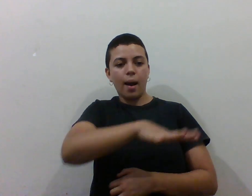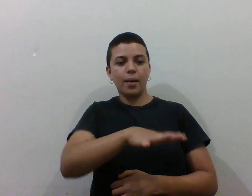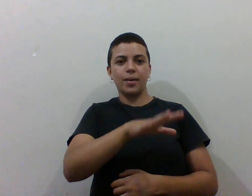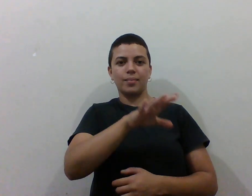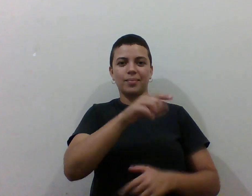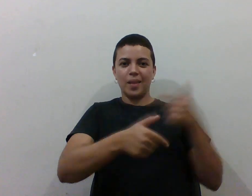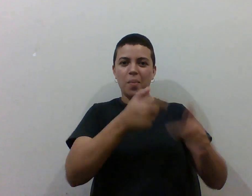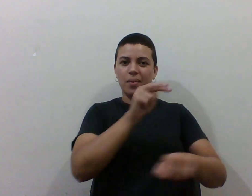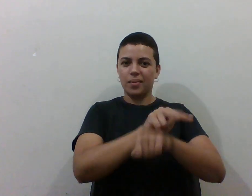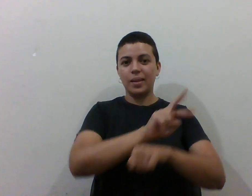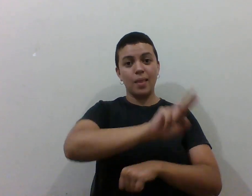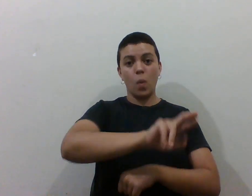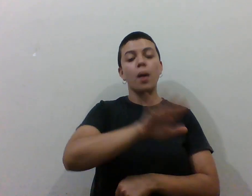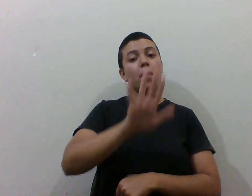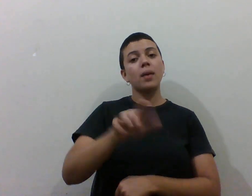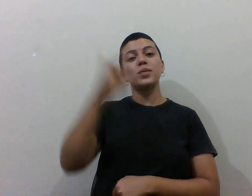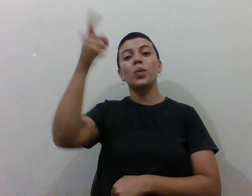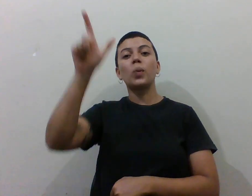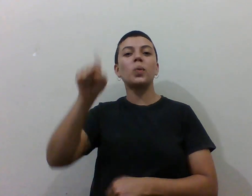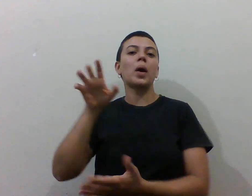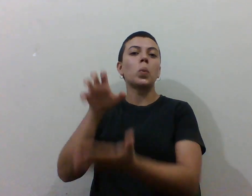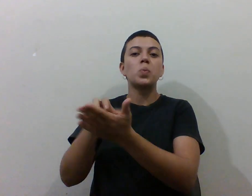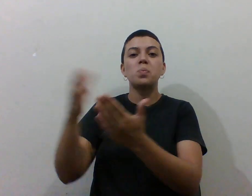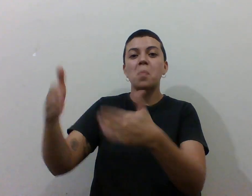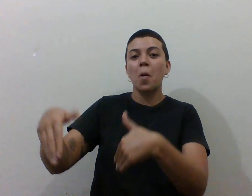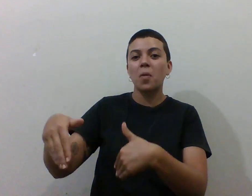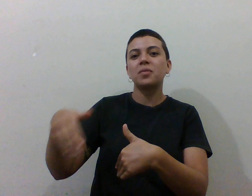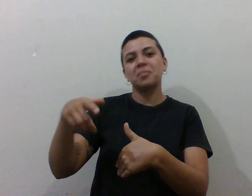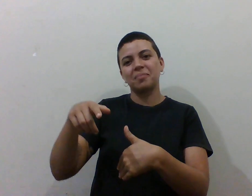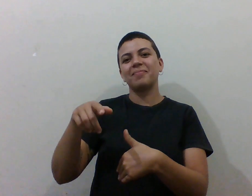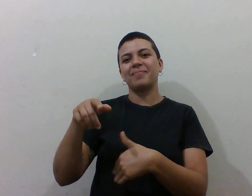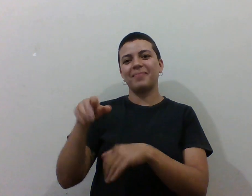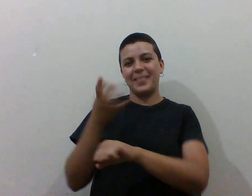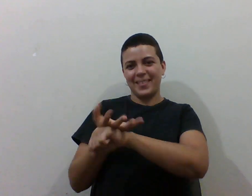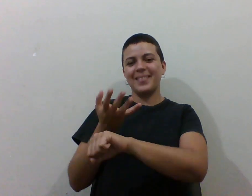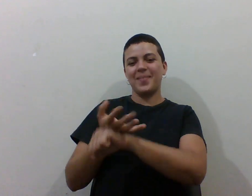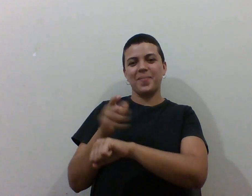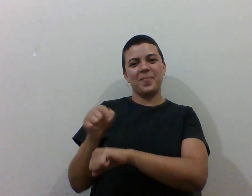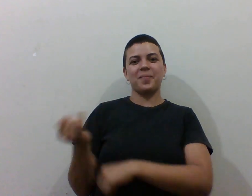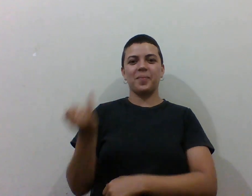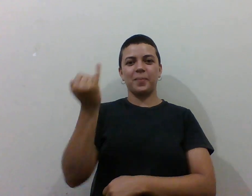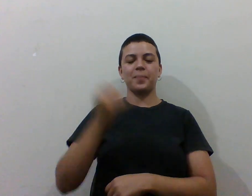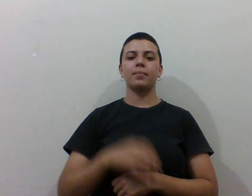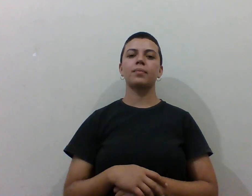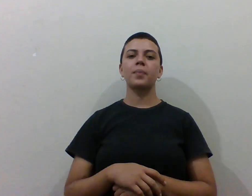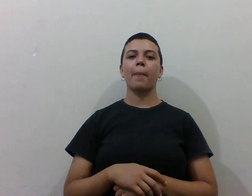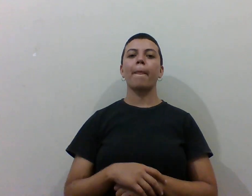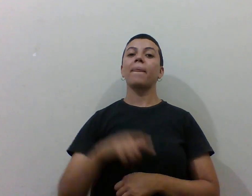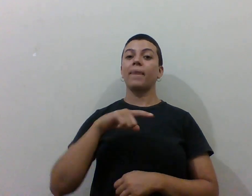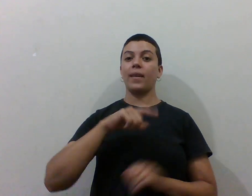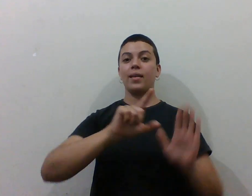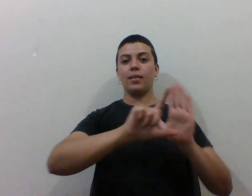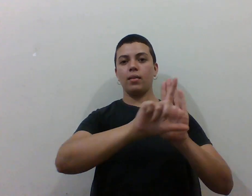muito tradicional dogmática faltada na legislação ali na sua literalidade